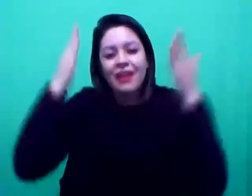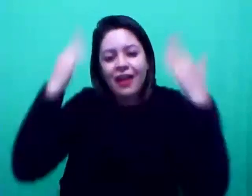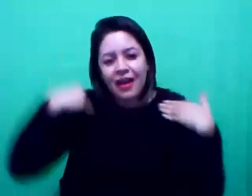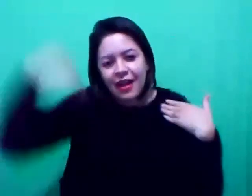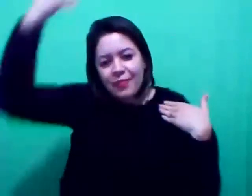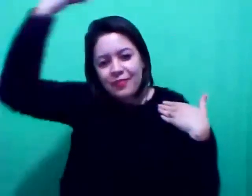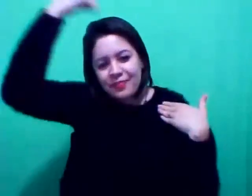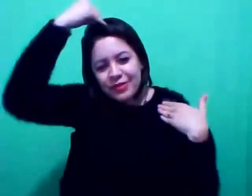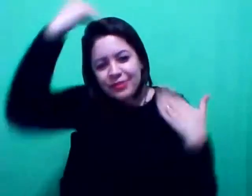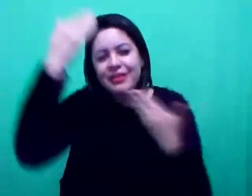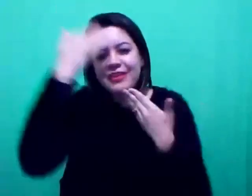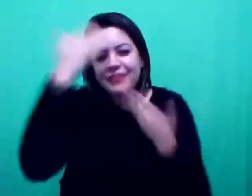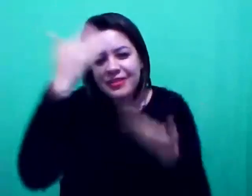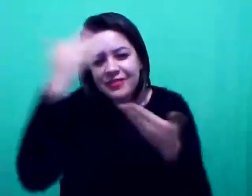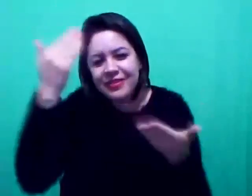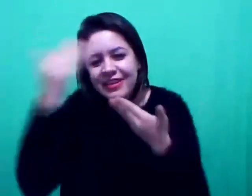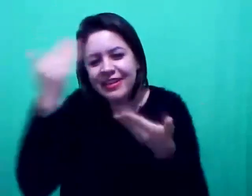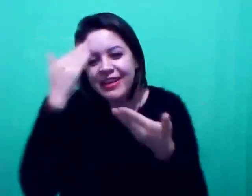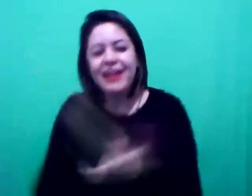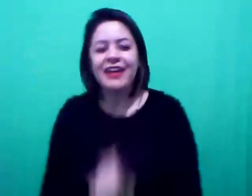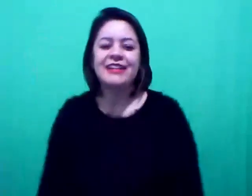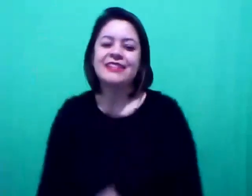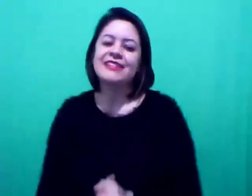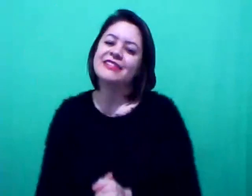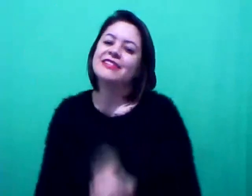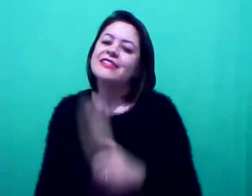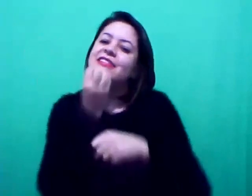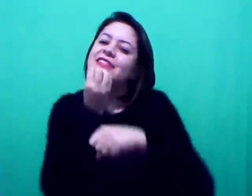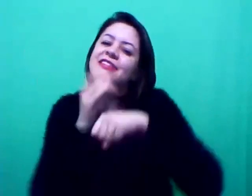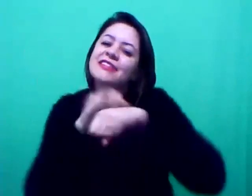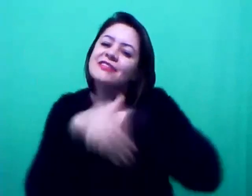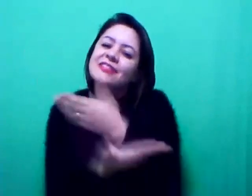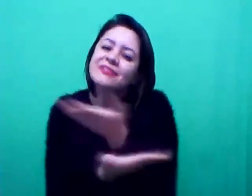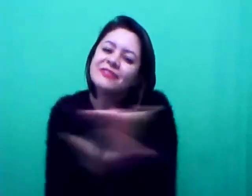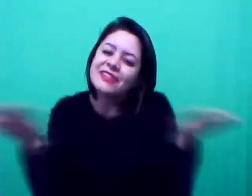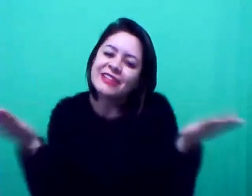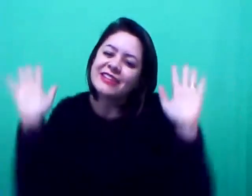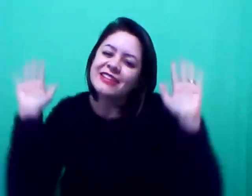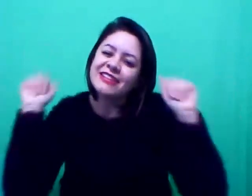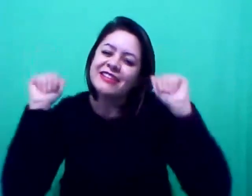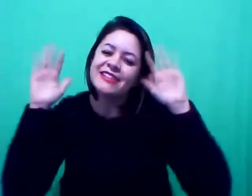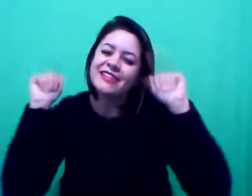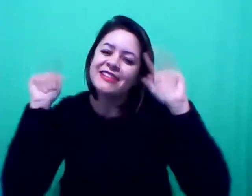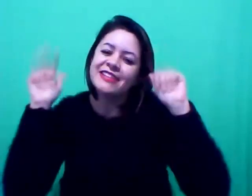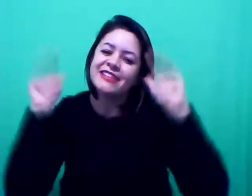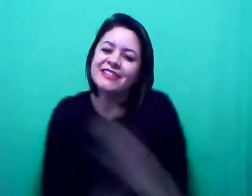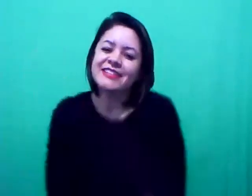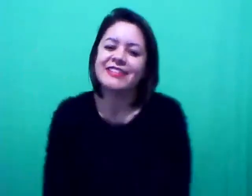muito obrigada. Gostaria de agradecer a Bruna também, muito obrigada. Uma boa noite a todos e tchau, tchau.